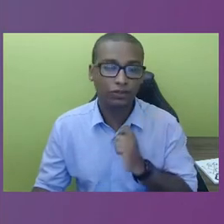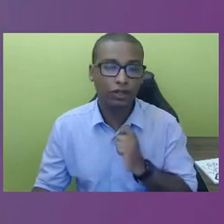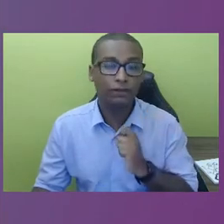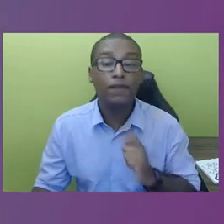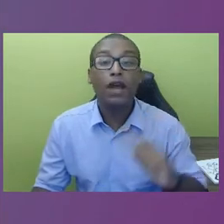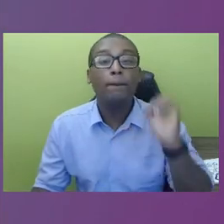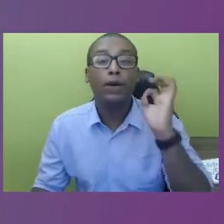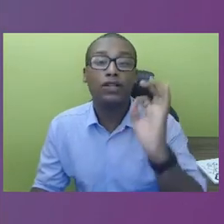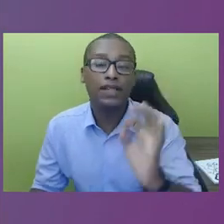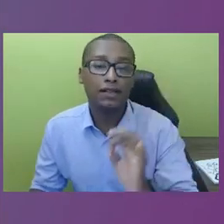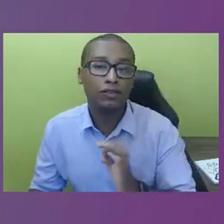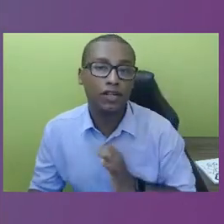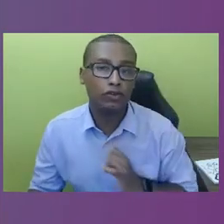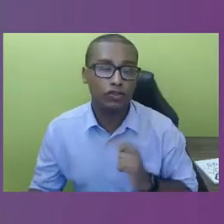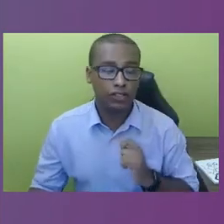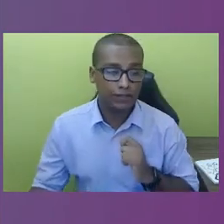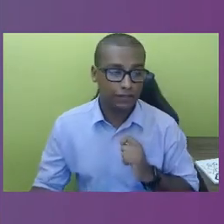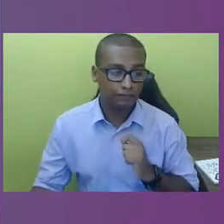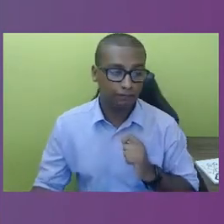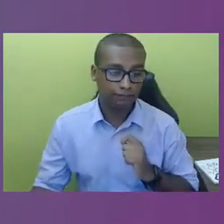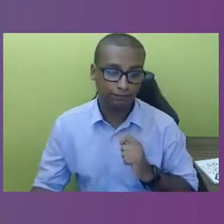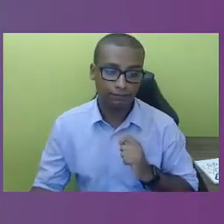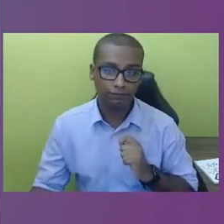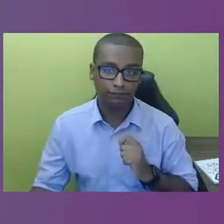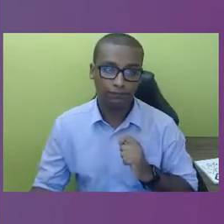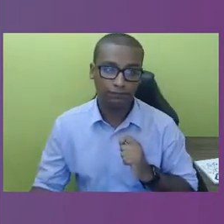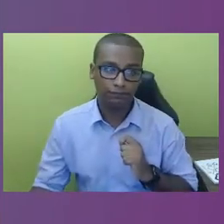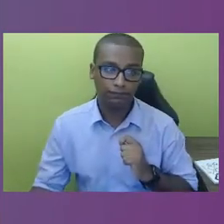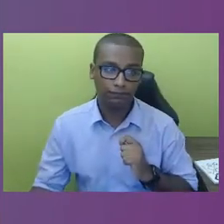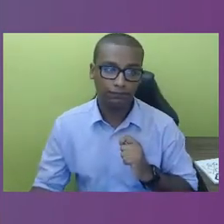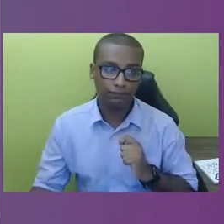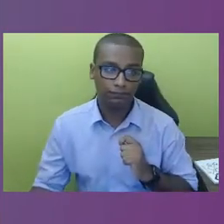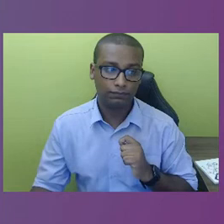Processo tradutório. Processo da justiça.